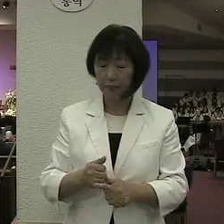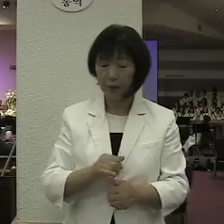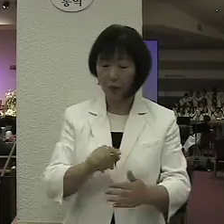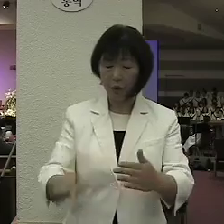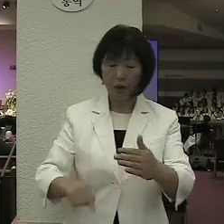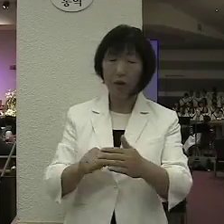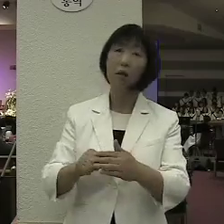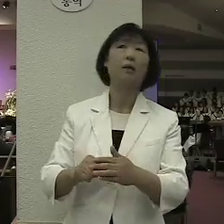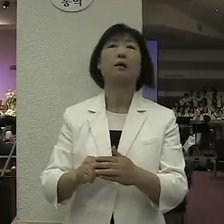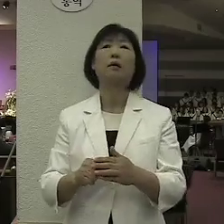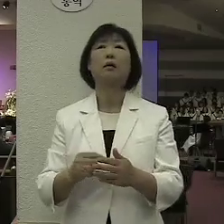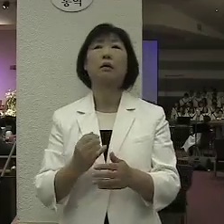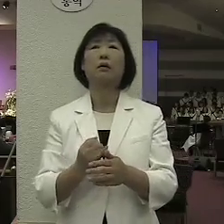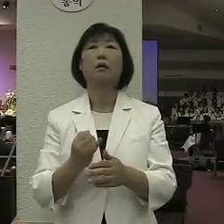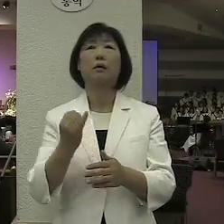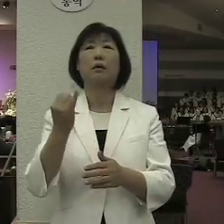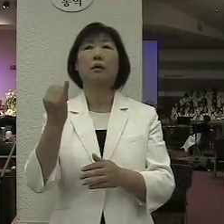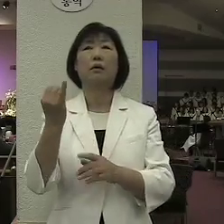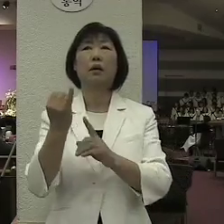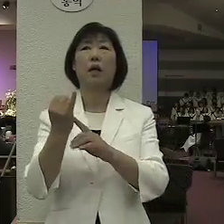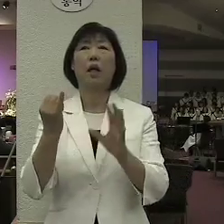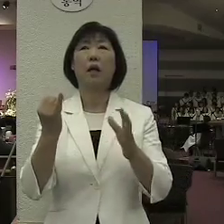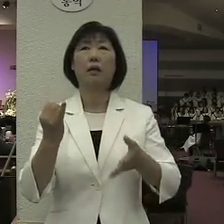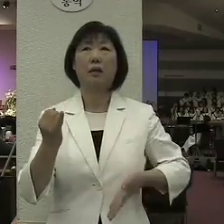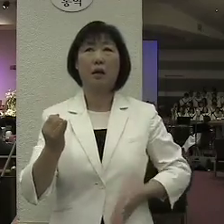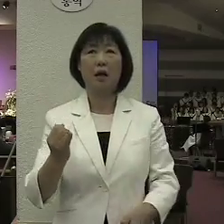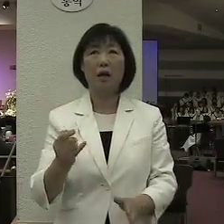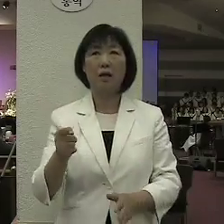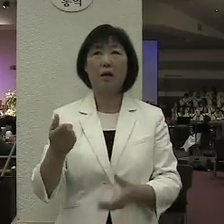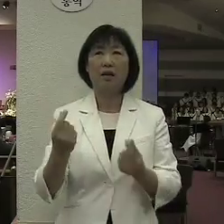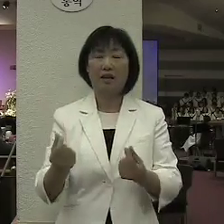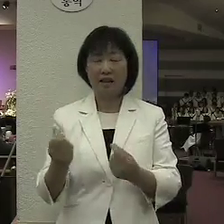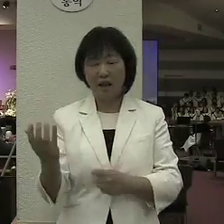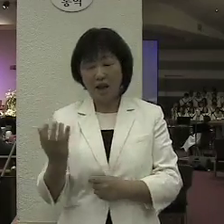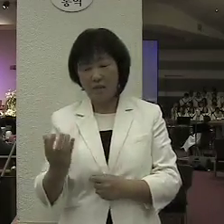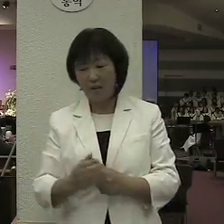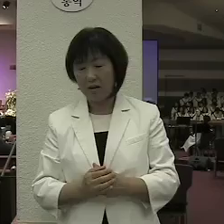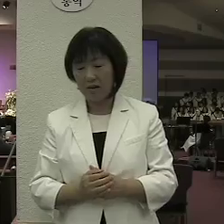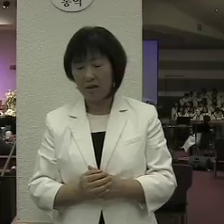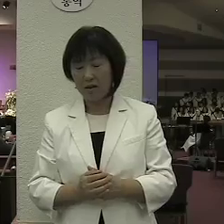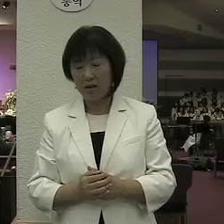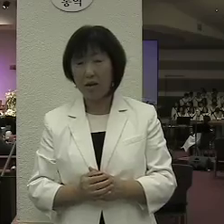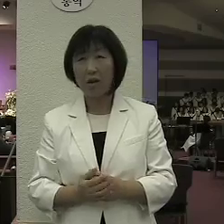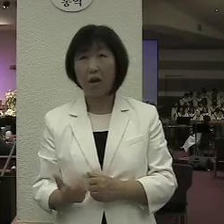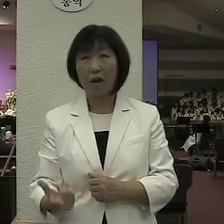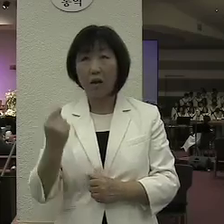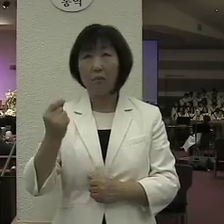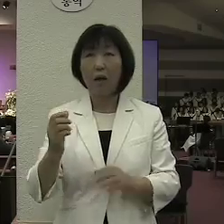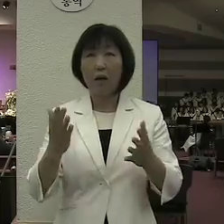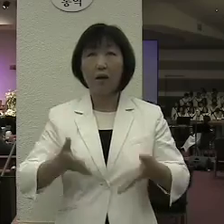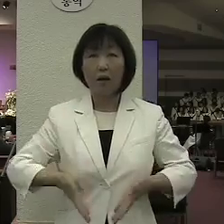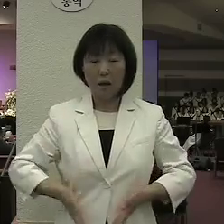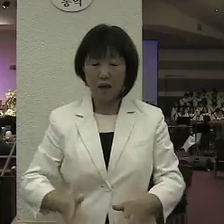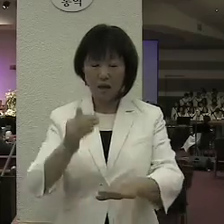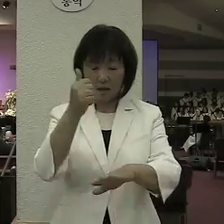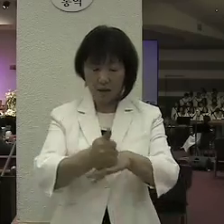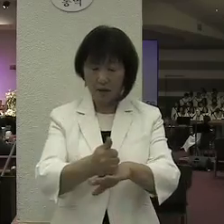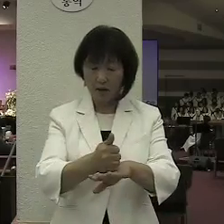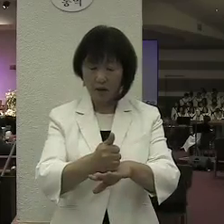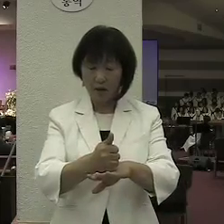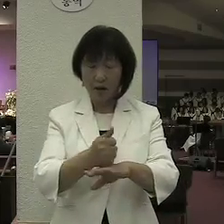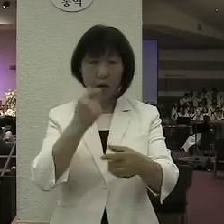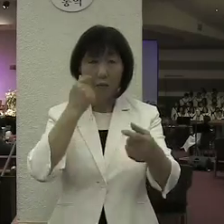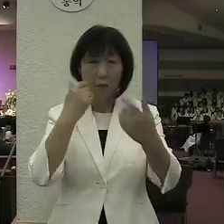아무리 지금 어렵고 힘든 일이 있을지라도 마지막 결과가 어떻게 될 것인가를 알려주시면은